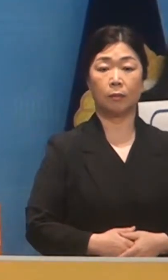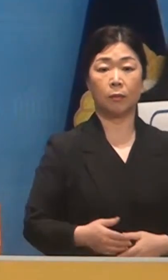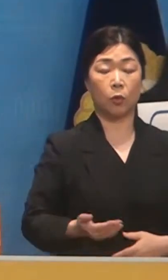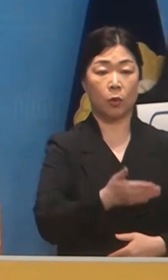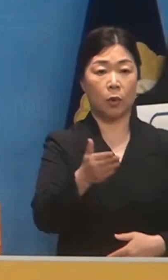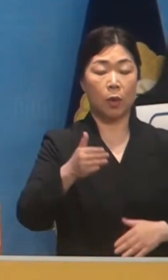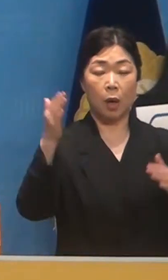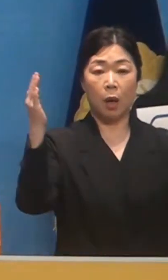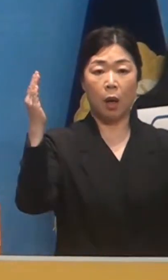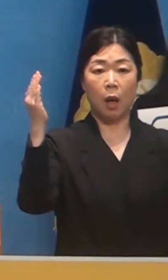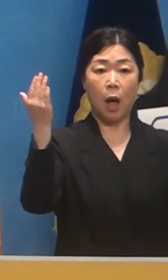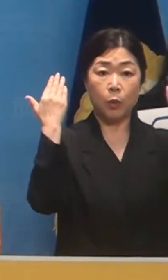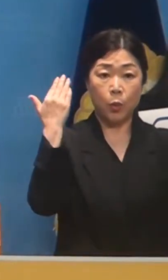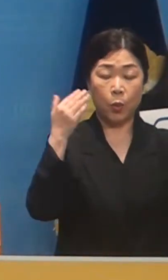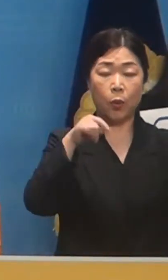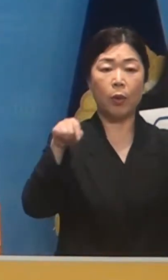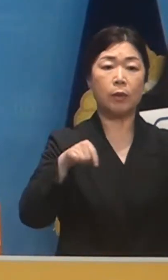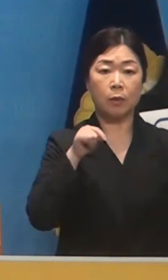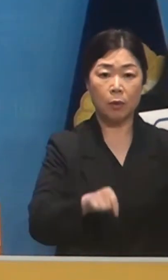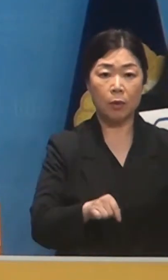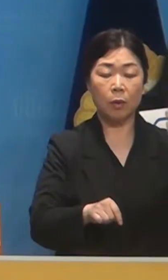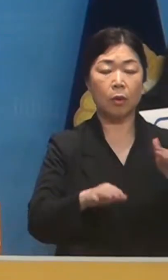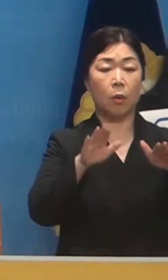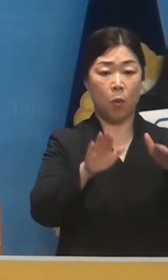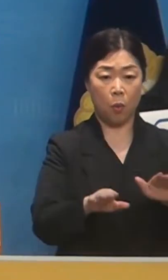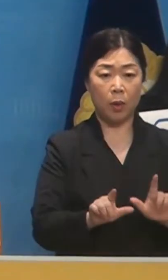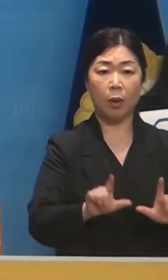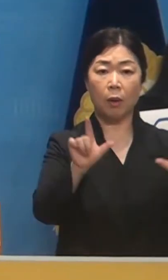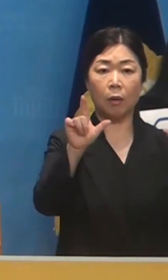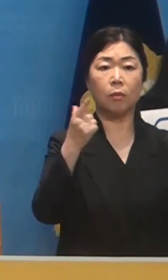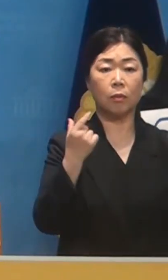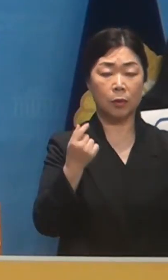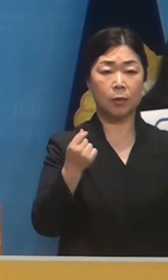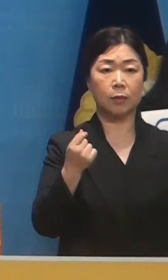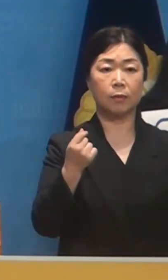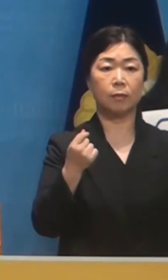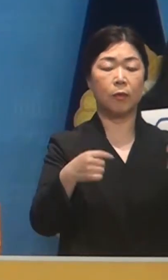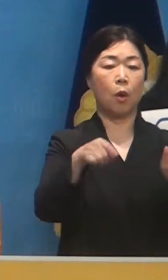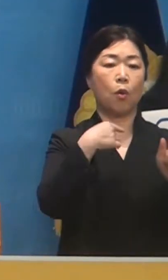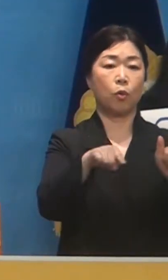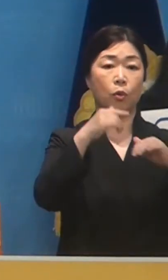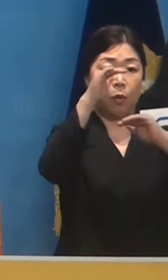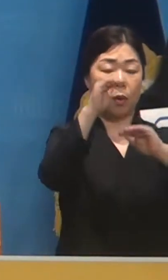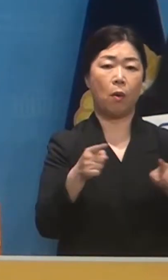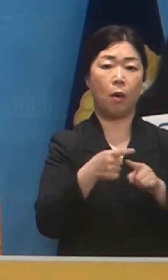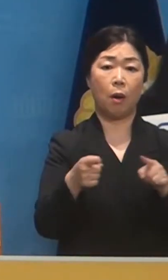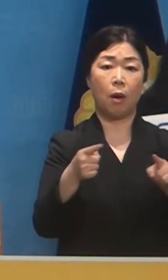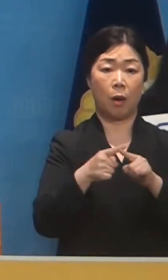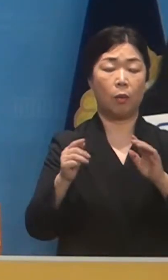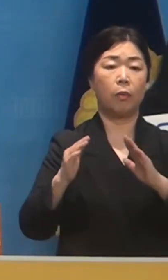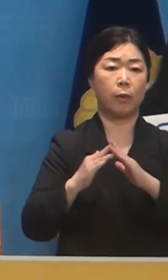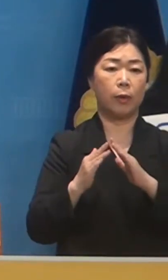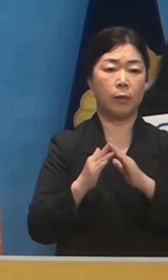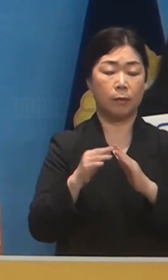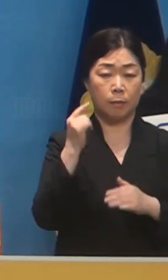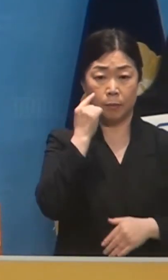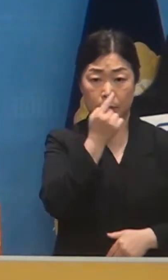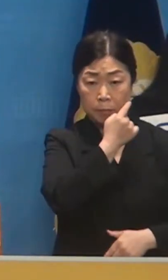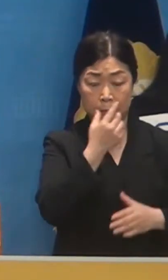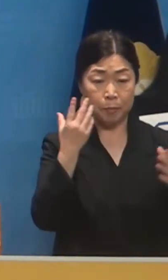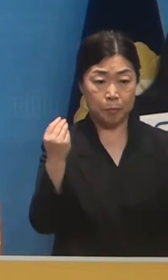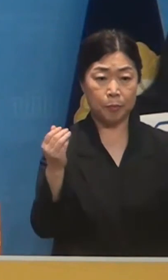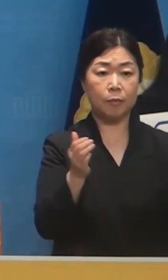저희 학교에서 올해도 교육과정 평가원의 검증을